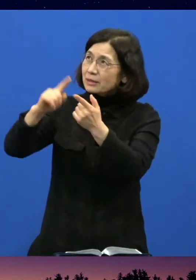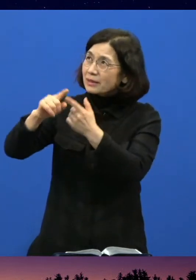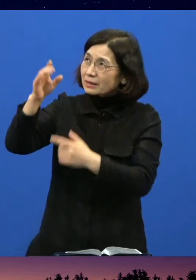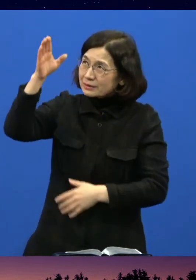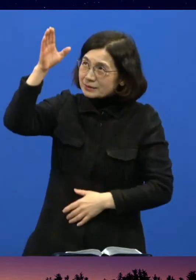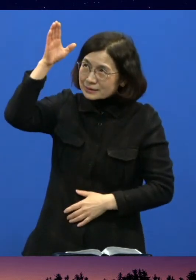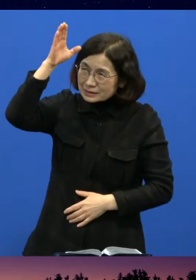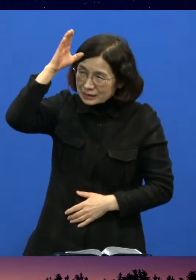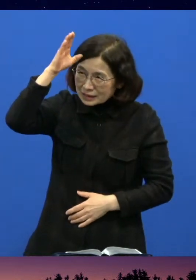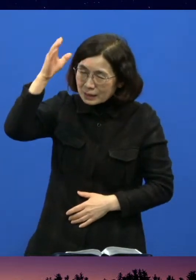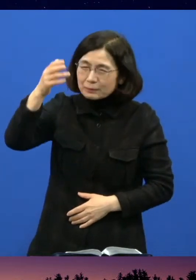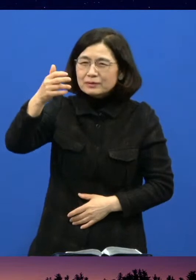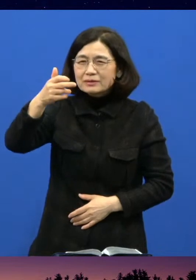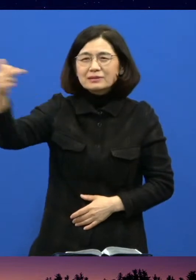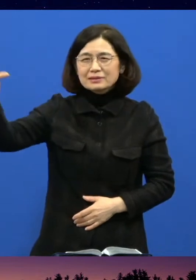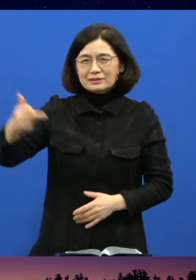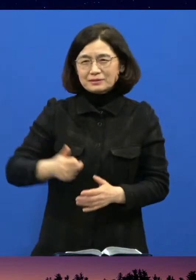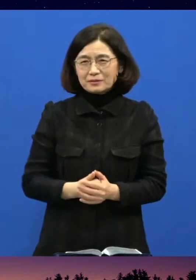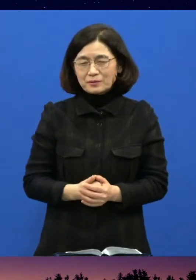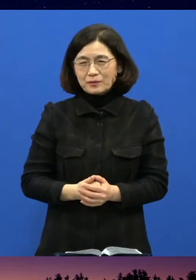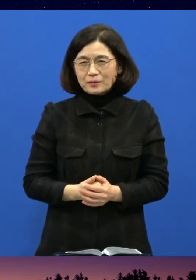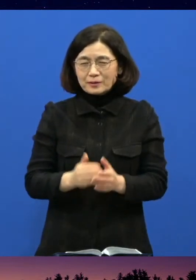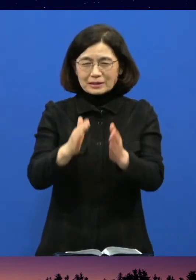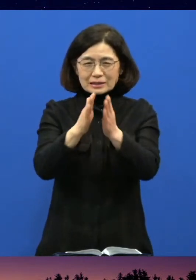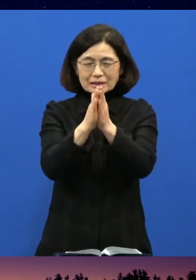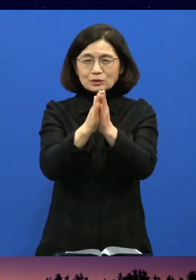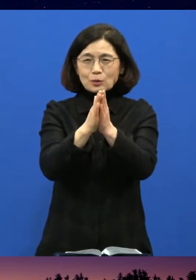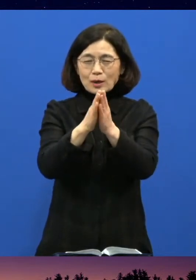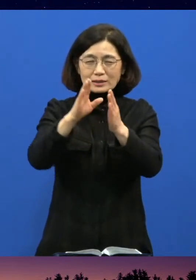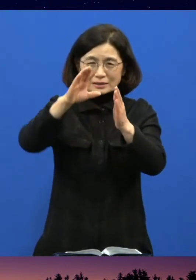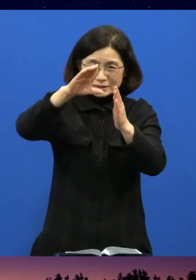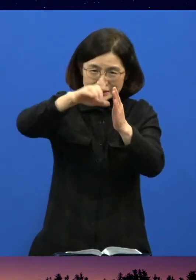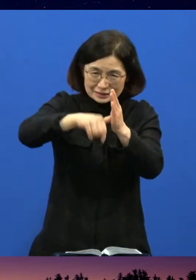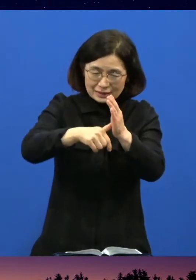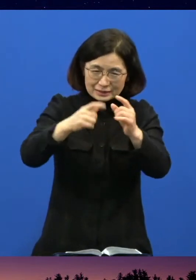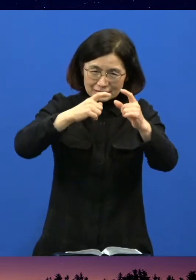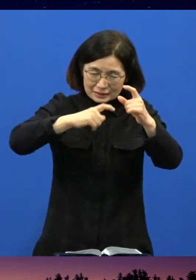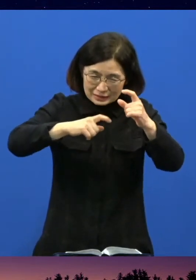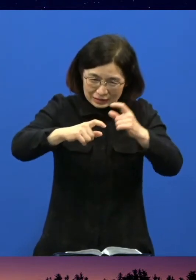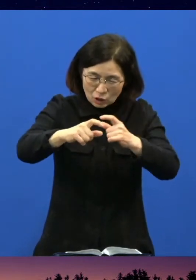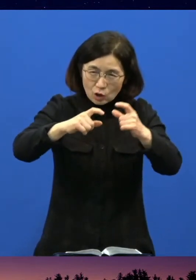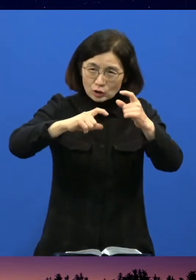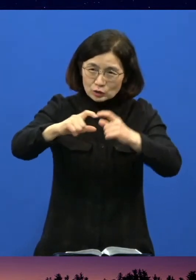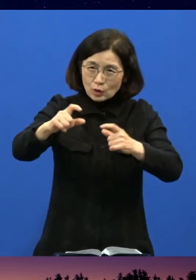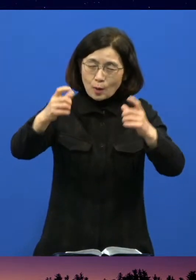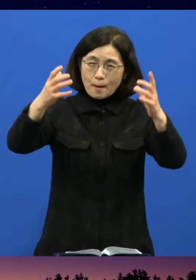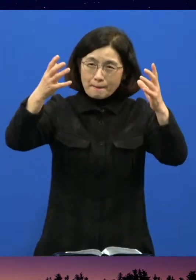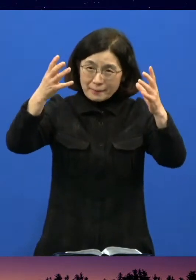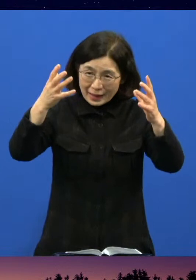초점을 맞추었는데 기도의 시간이 길어지면서 하나님과의 시간이 많아지면서